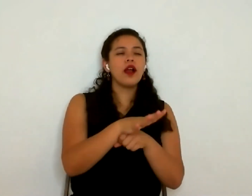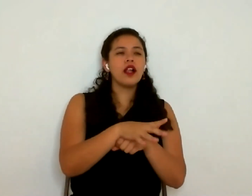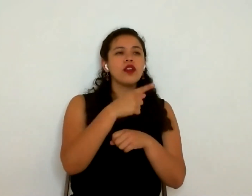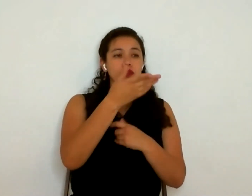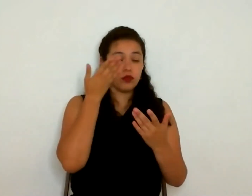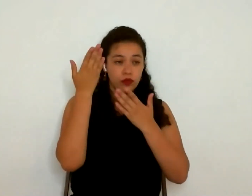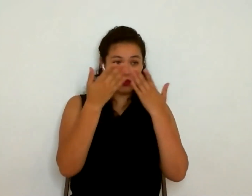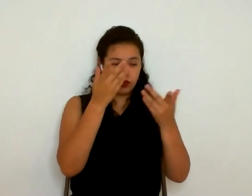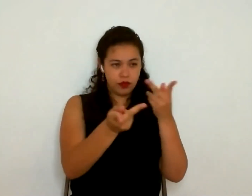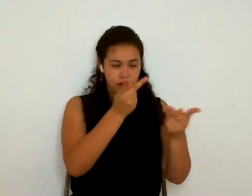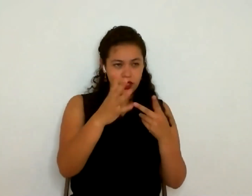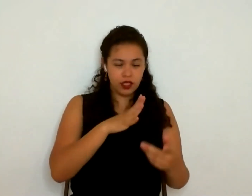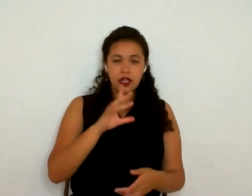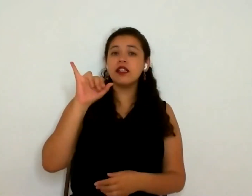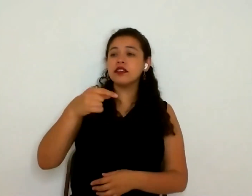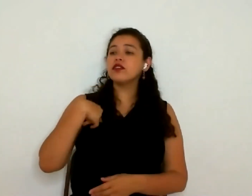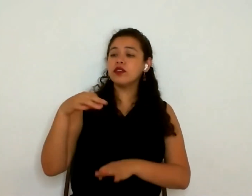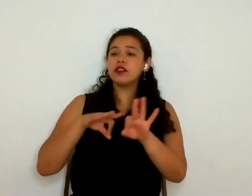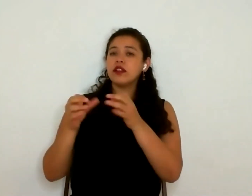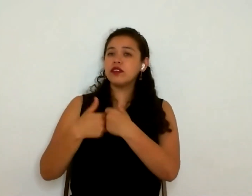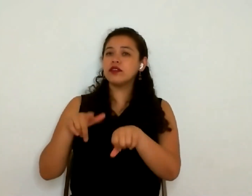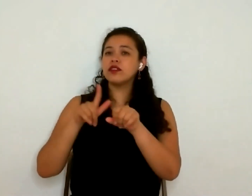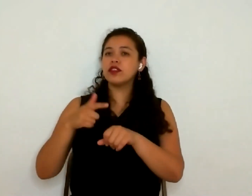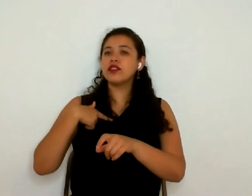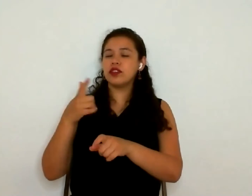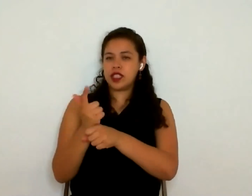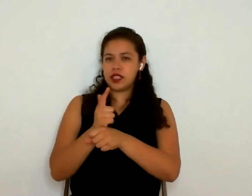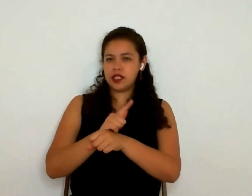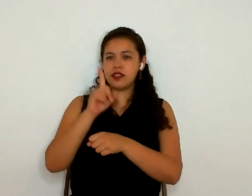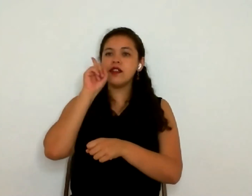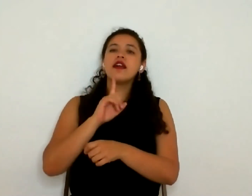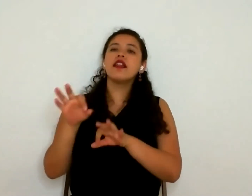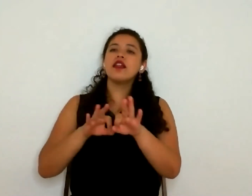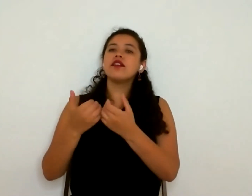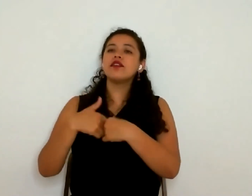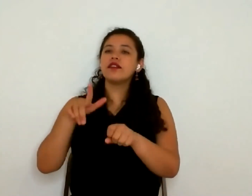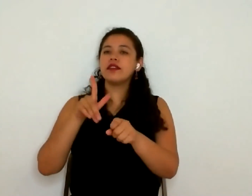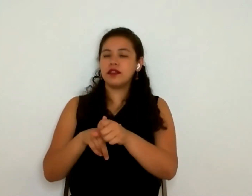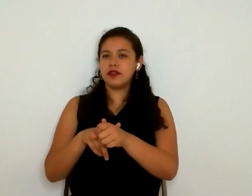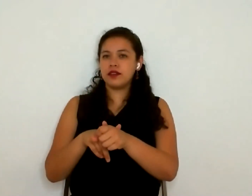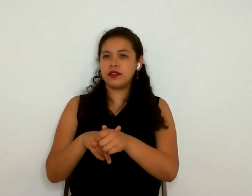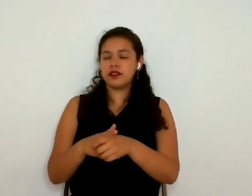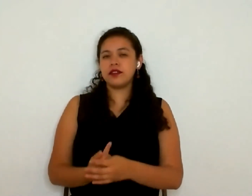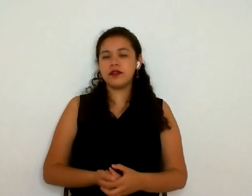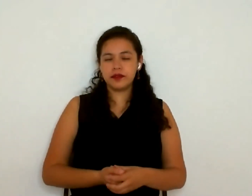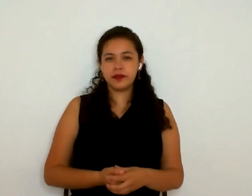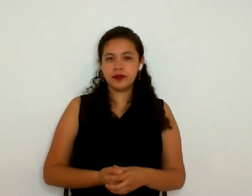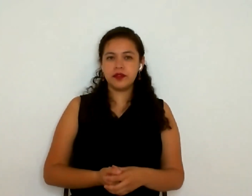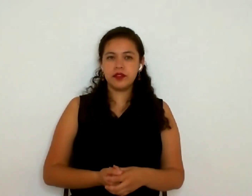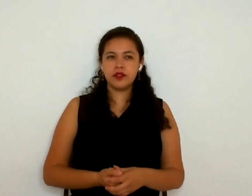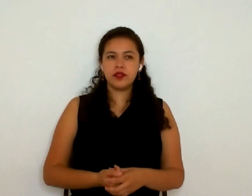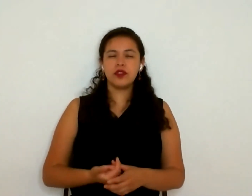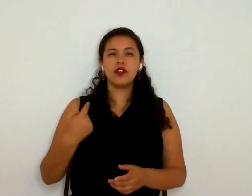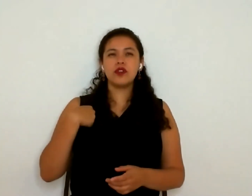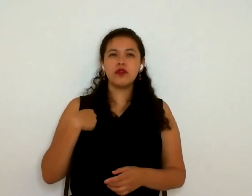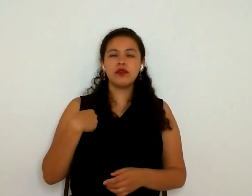y yo soy trabajadora social de licencia del trabajo social pero ya esté ya tengo este un tiempo